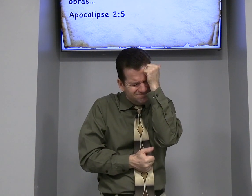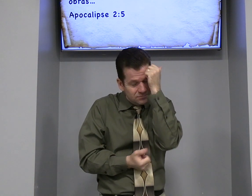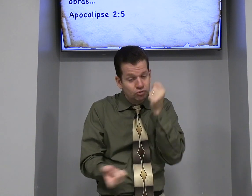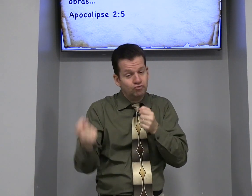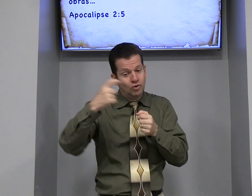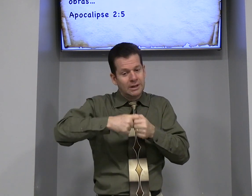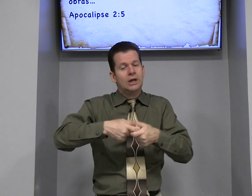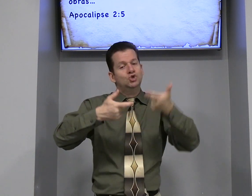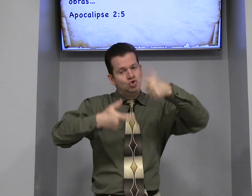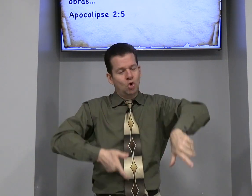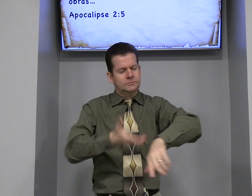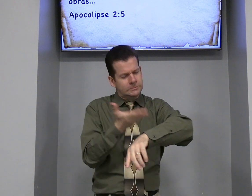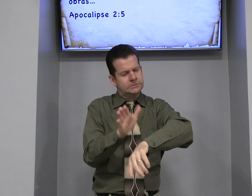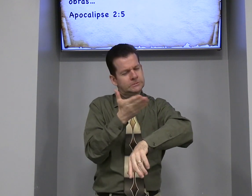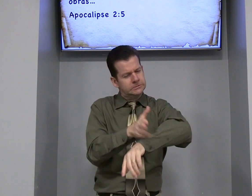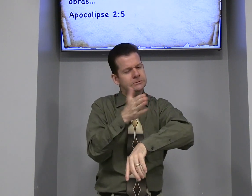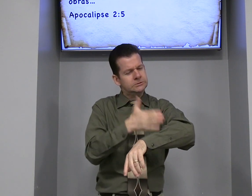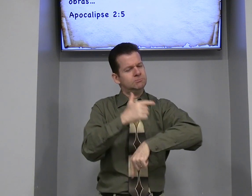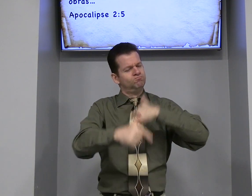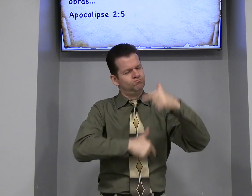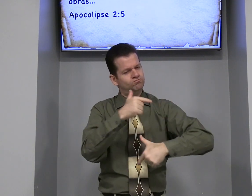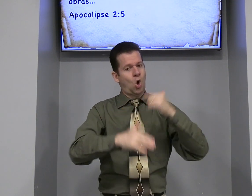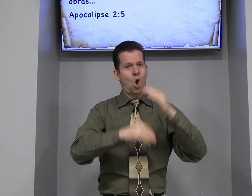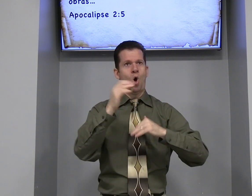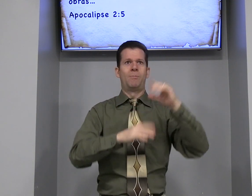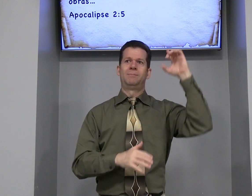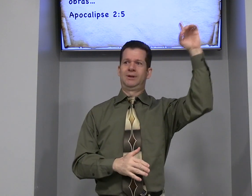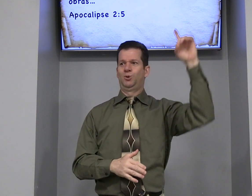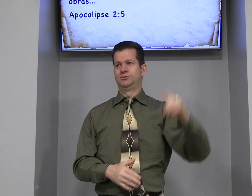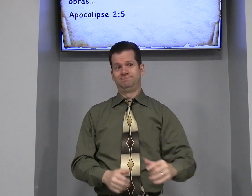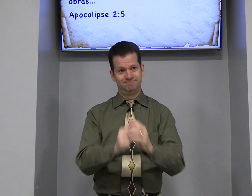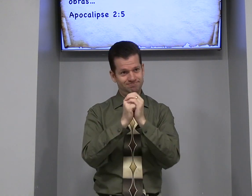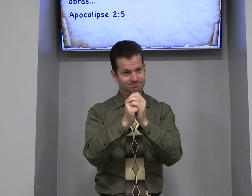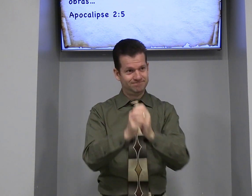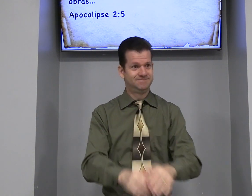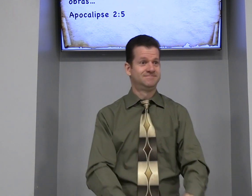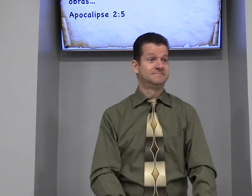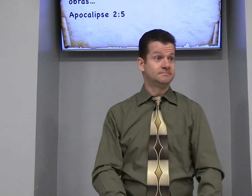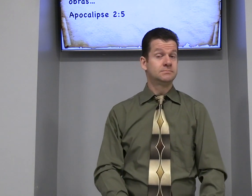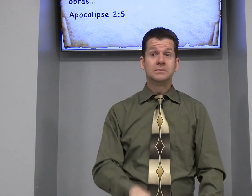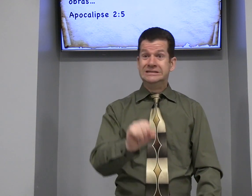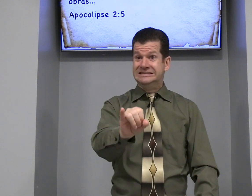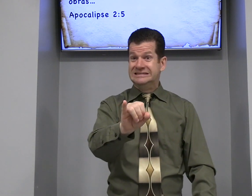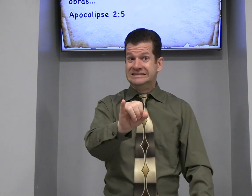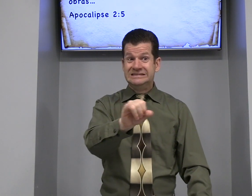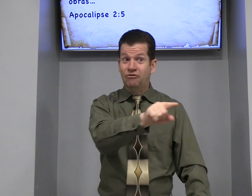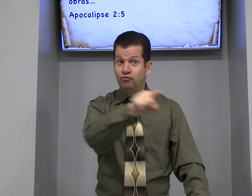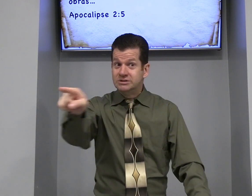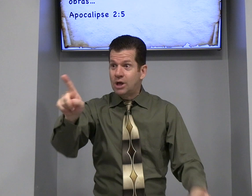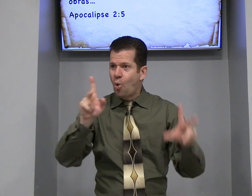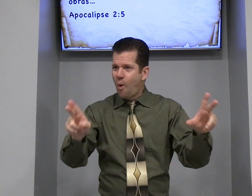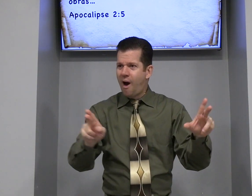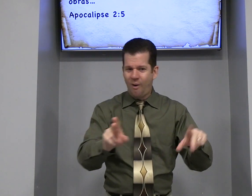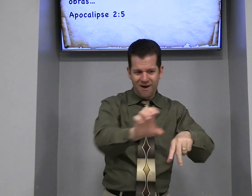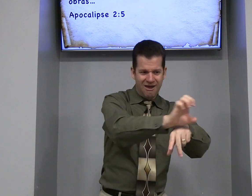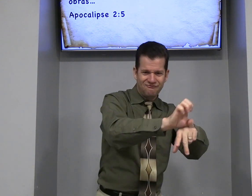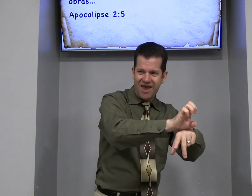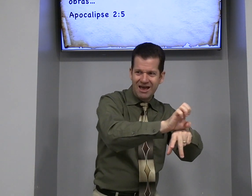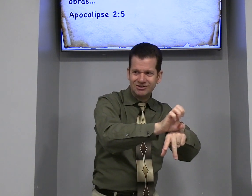Precisavam voltar, arrepender de novo, praticar as obras, trabalhar. Se você está igual